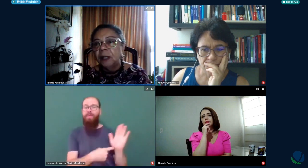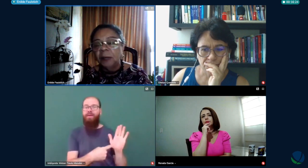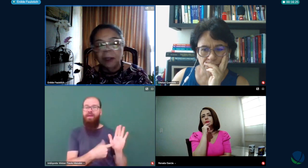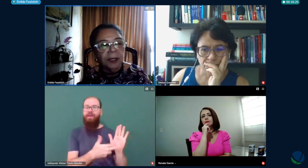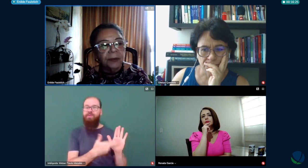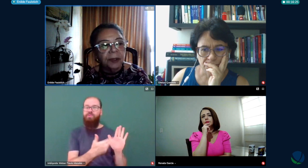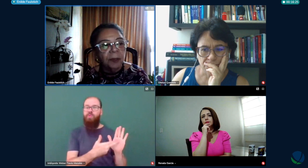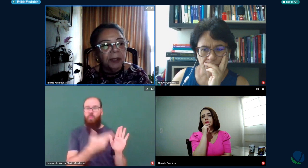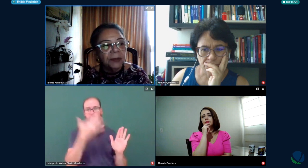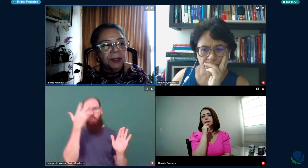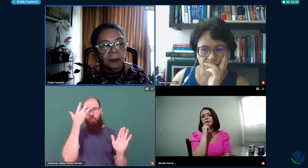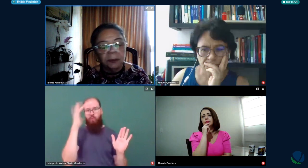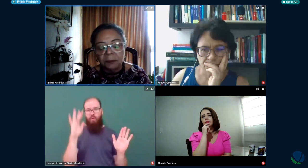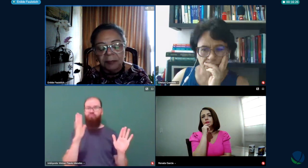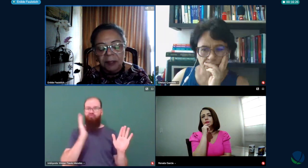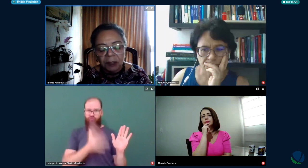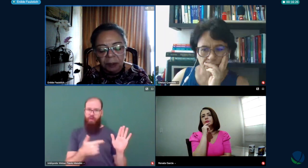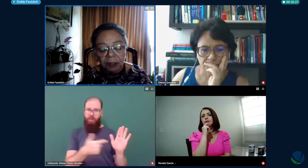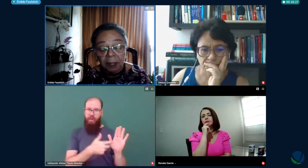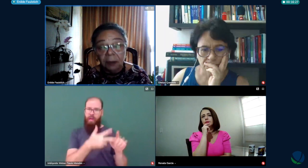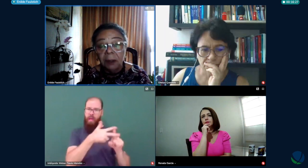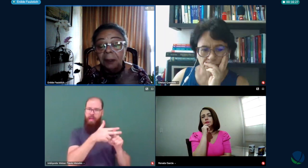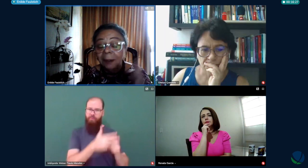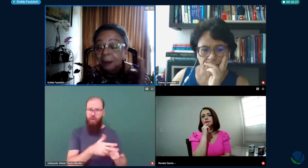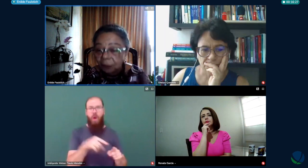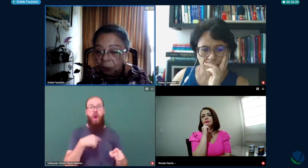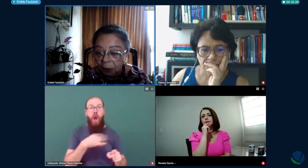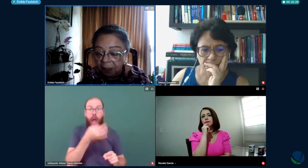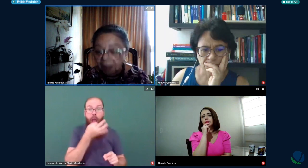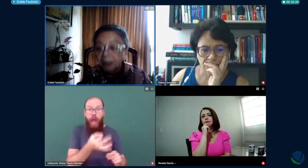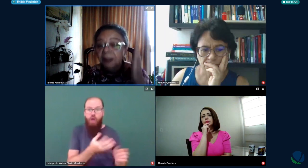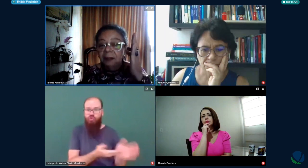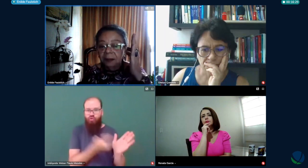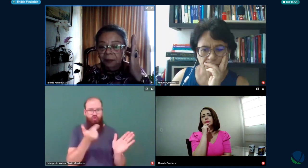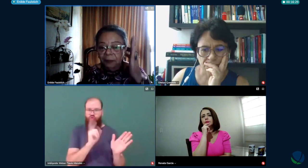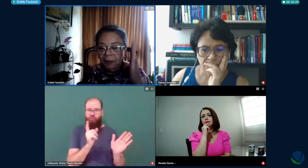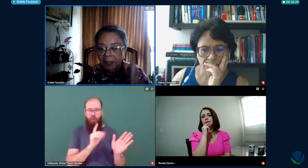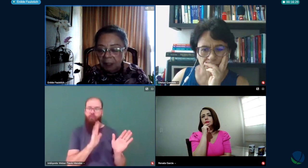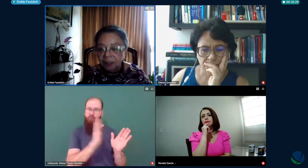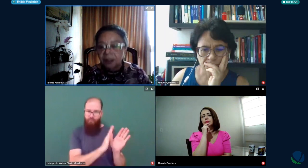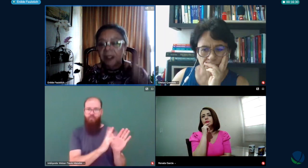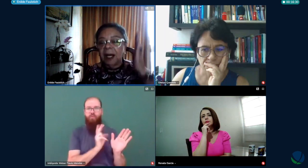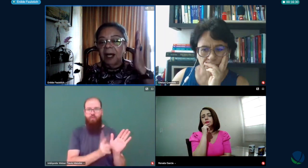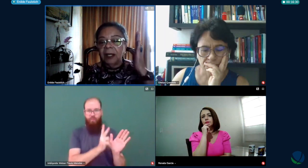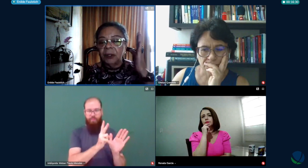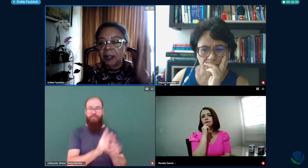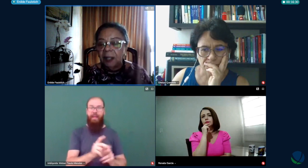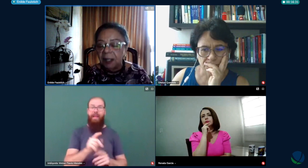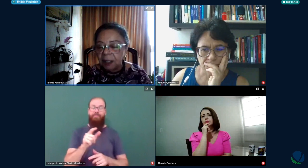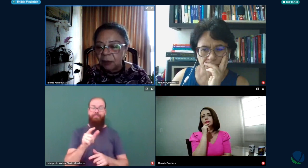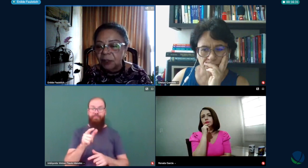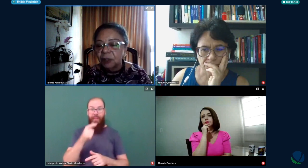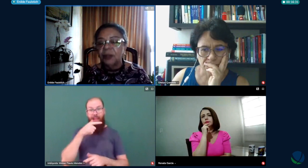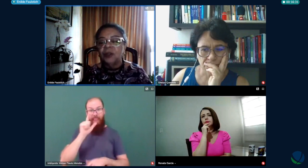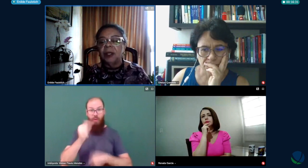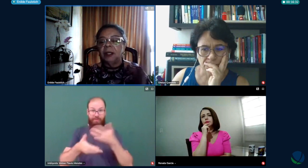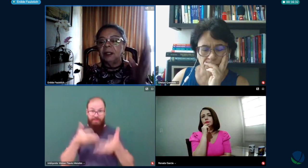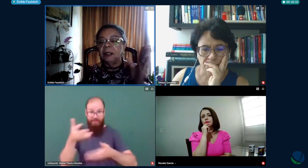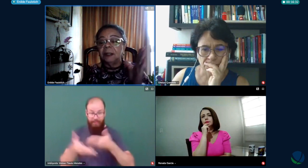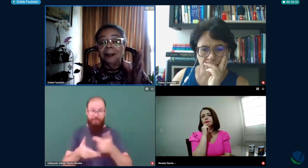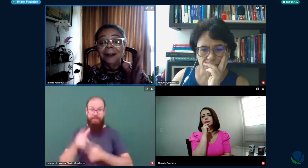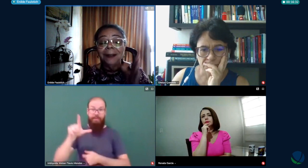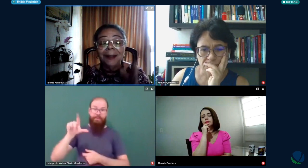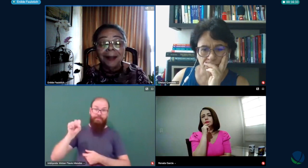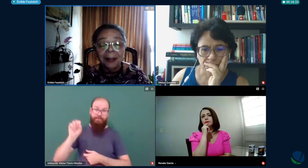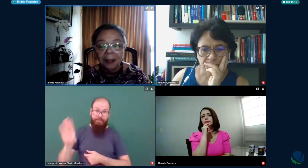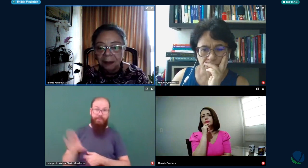tempo, fizeram uma revisão, mas eu acho que não tiraram. Ficou lá. Língua de sinais, línguas